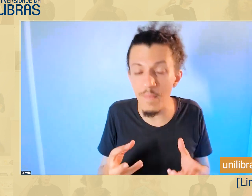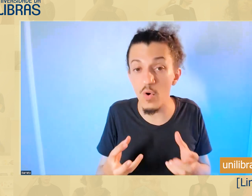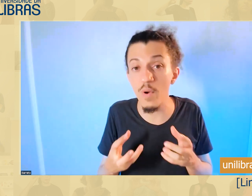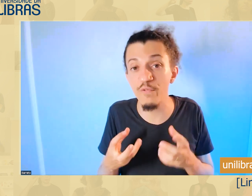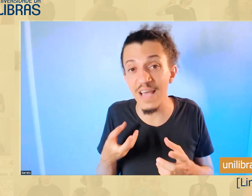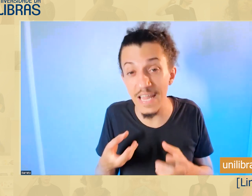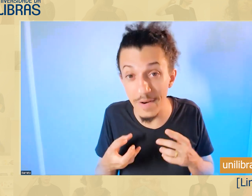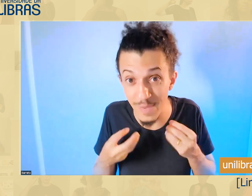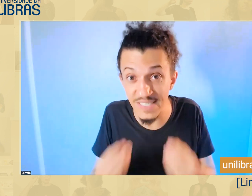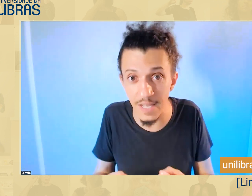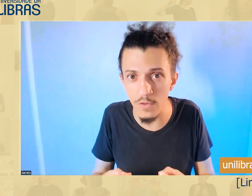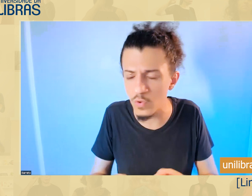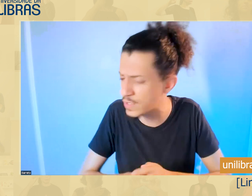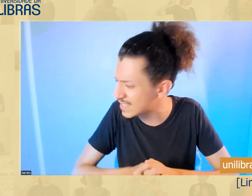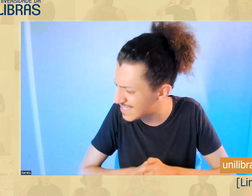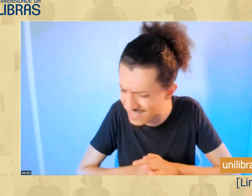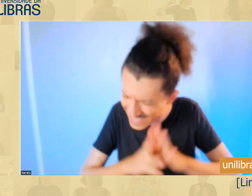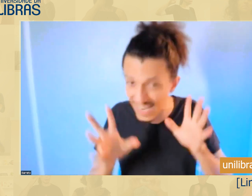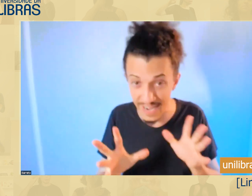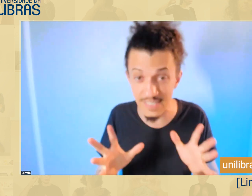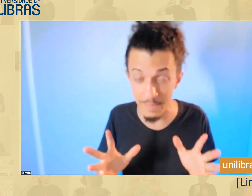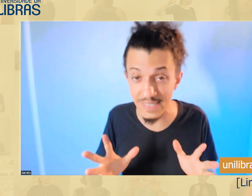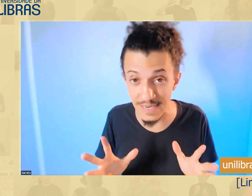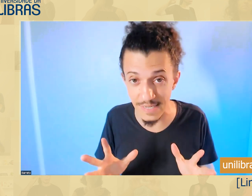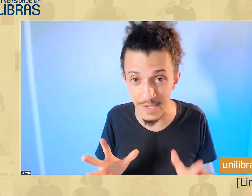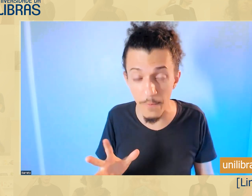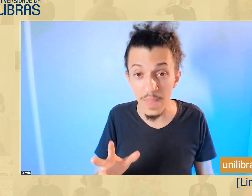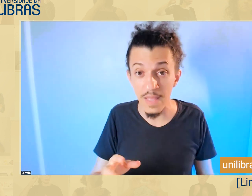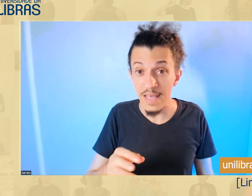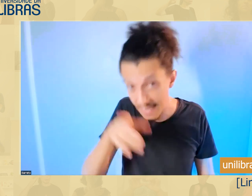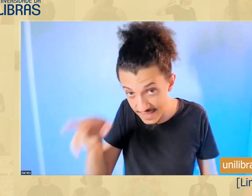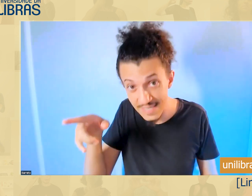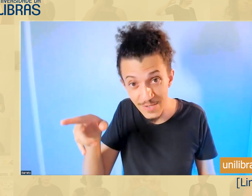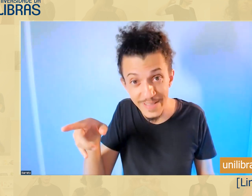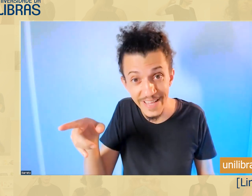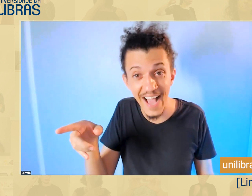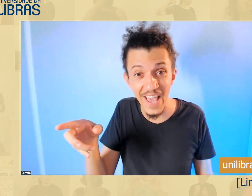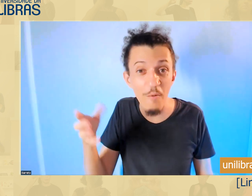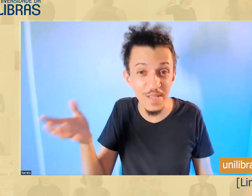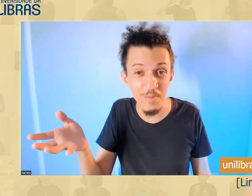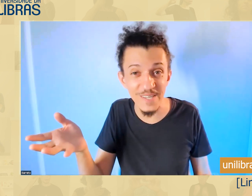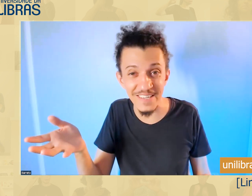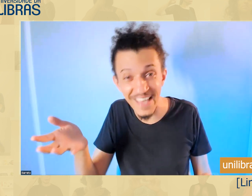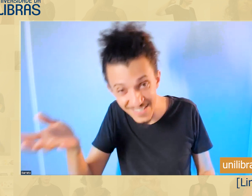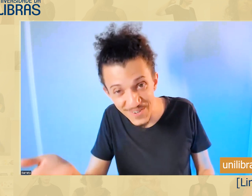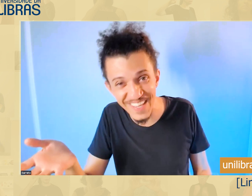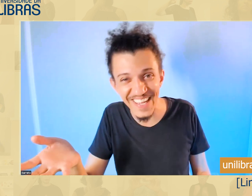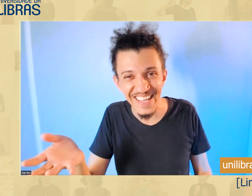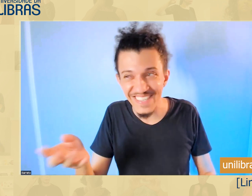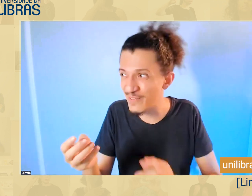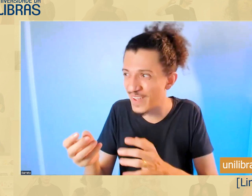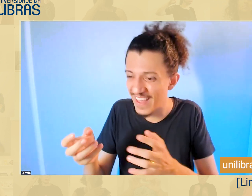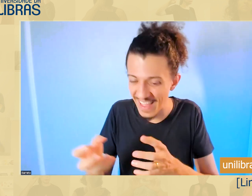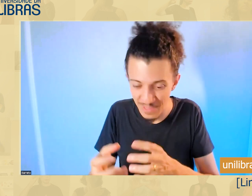tanto a forma como eu via Libras, mas tanto, trouxe assim, tanta clareza na minha sinalização, e na sinalização até da Raquel, minha esposa, que é